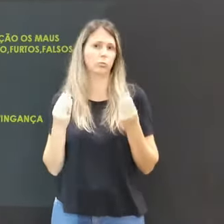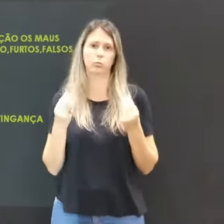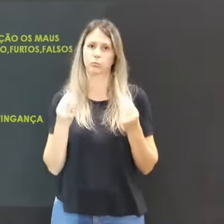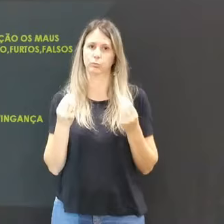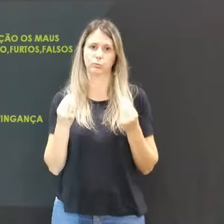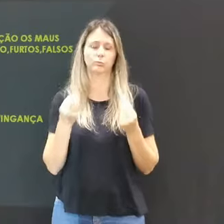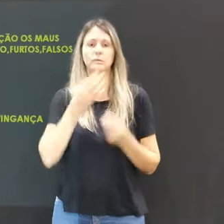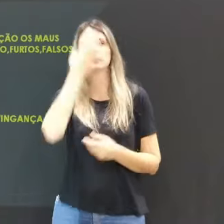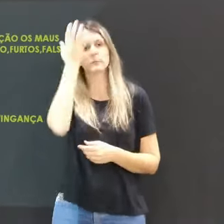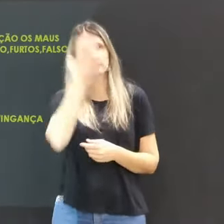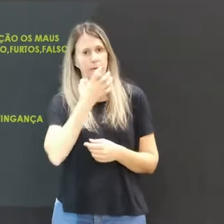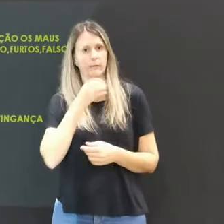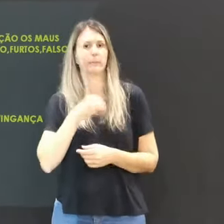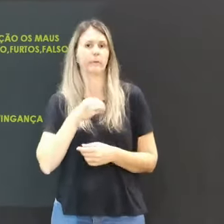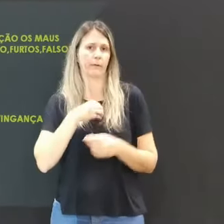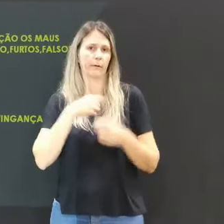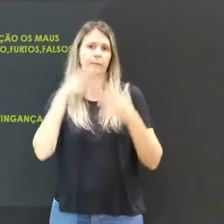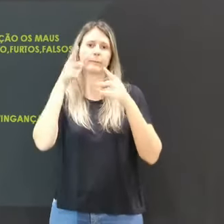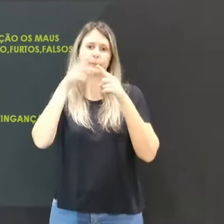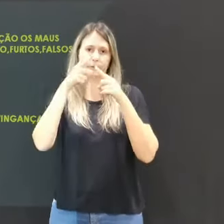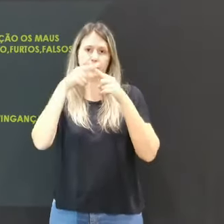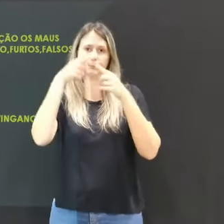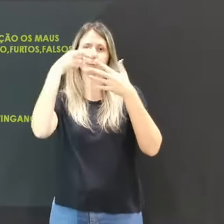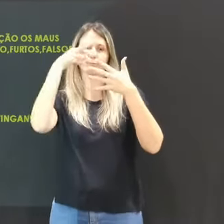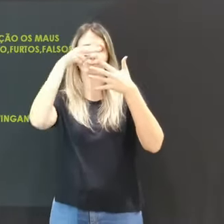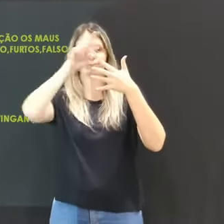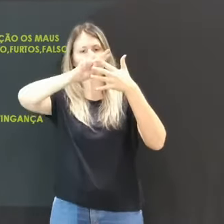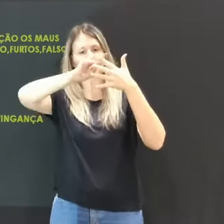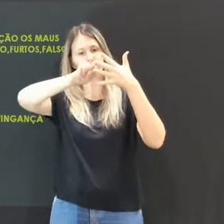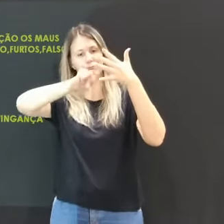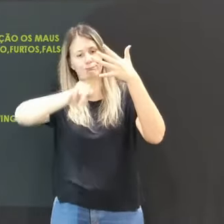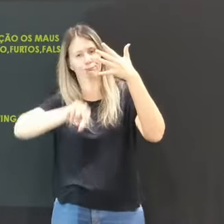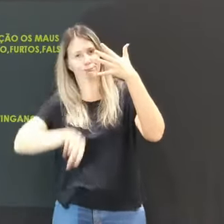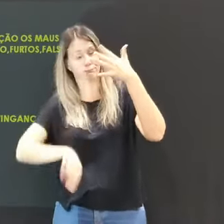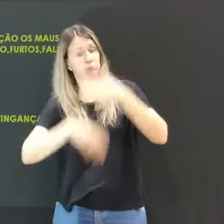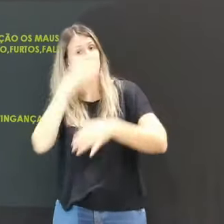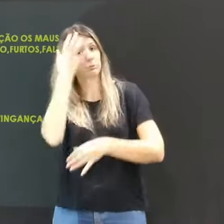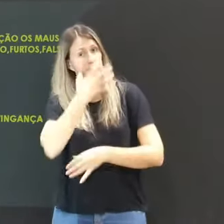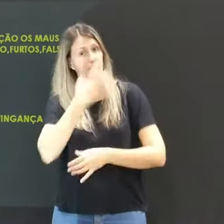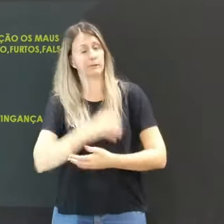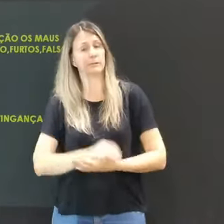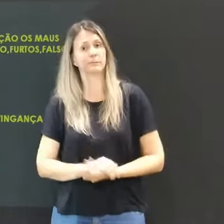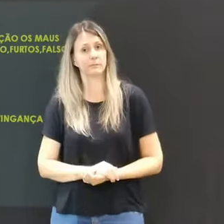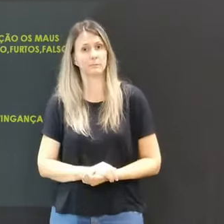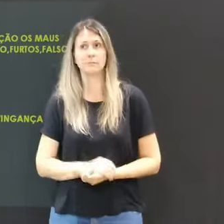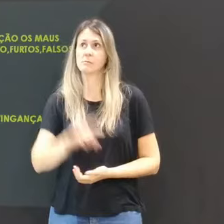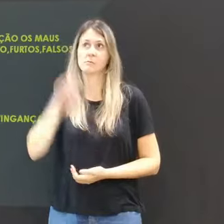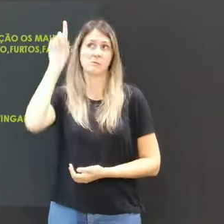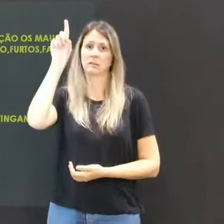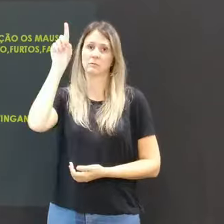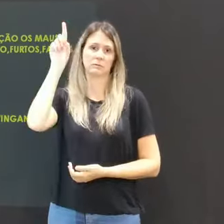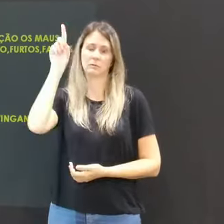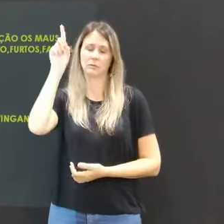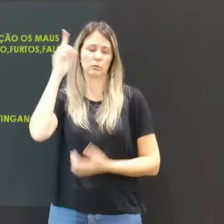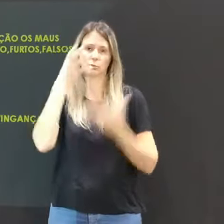luxúria, por exemplo. Isso é muito sério. Então, veja só, tem uma infinidade de significados de pecado, né?